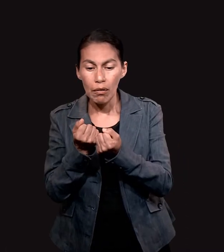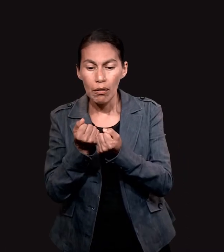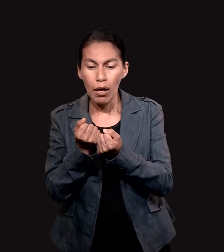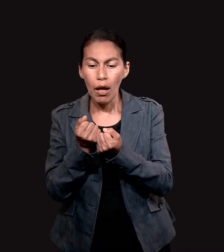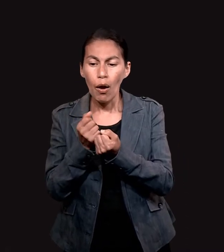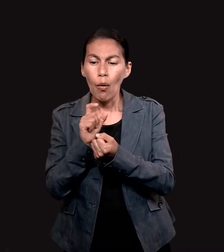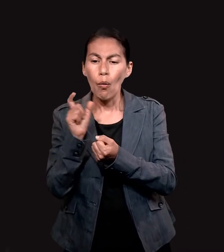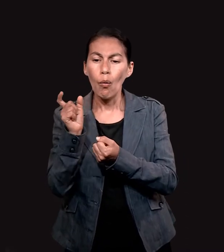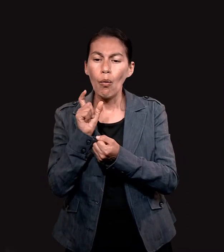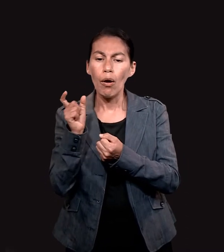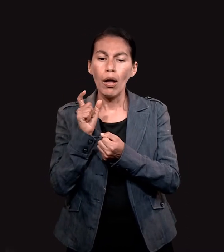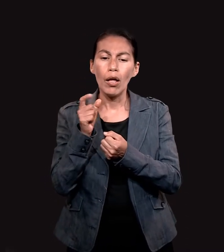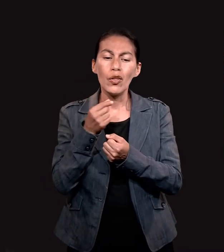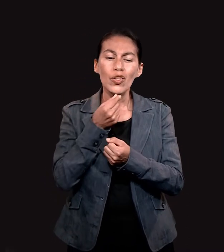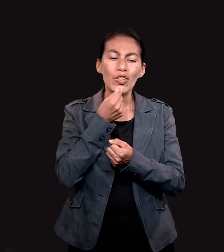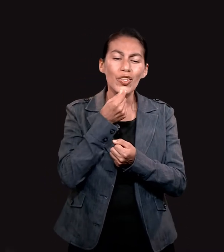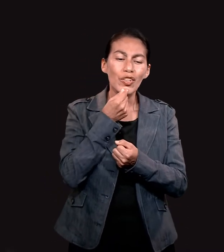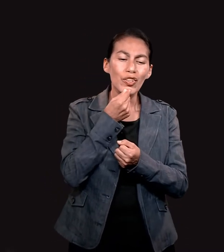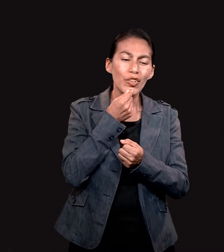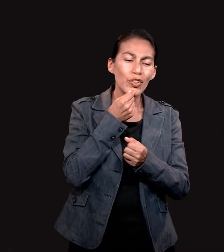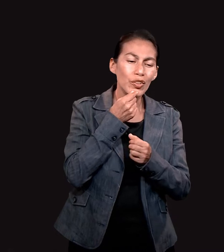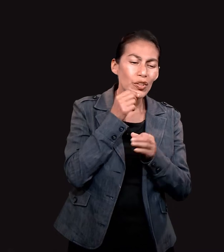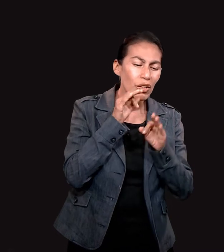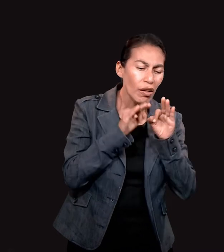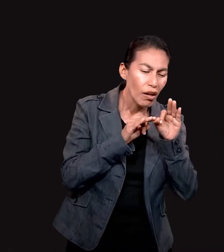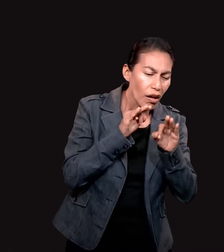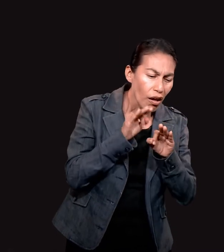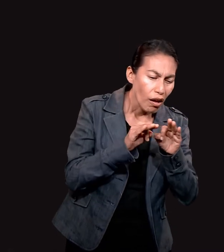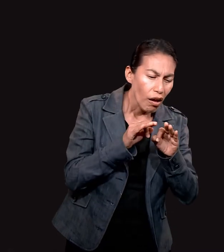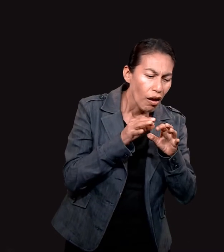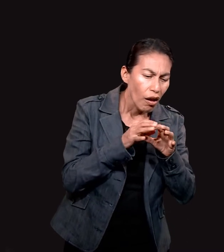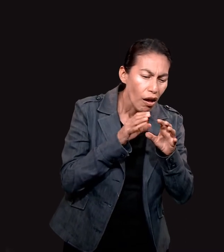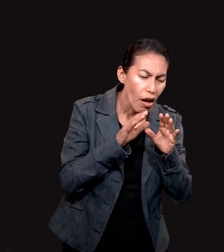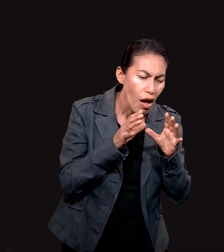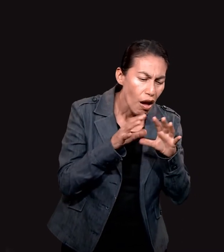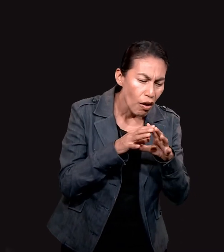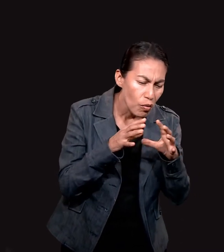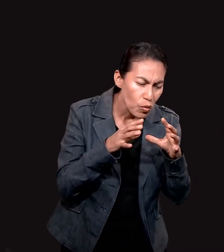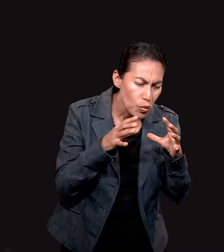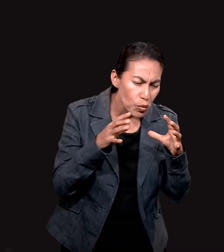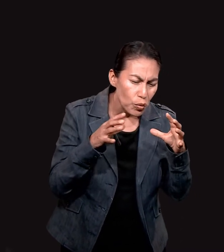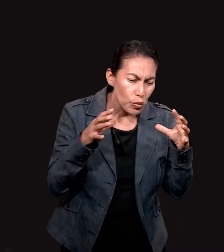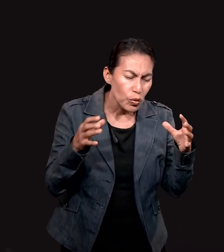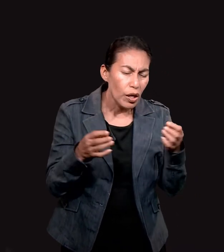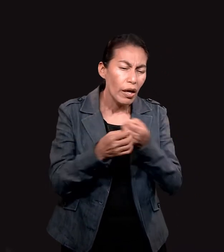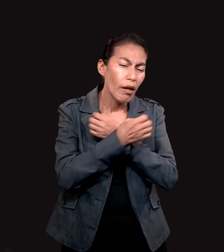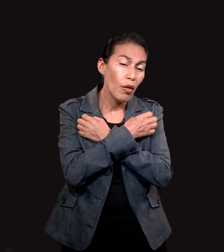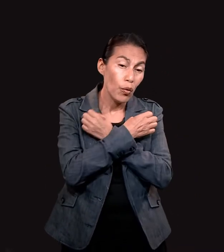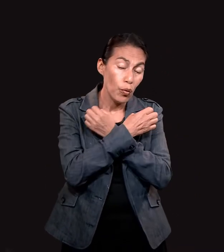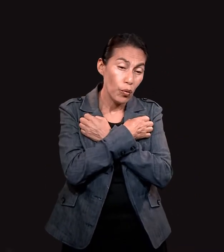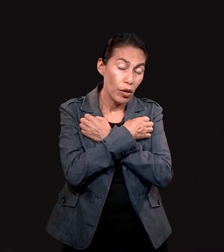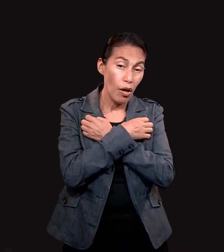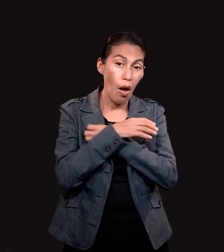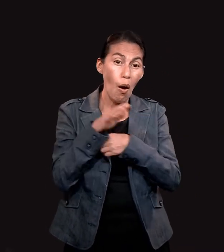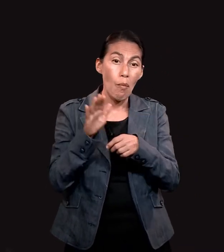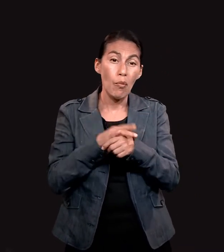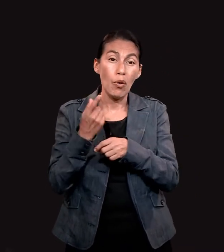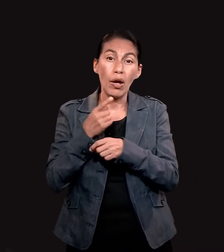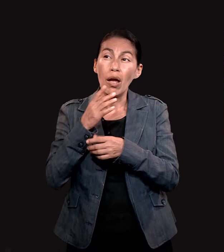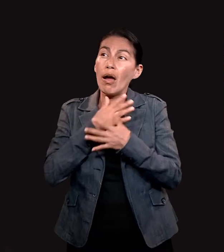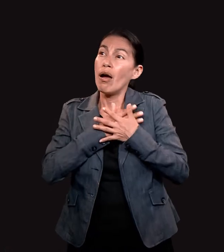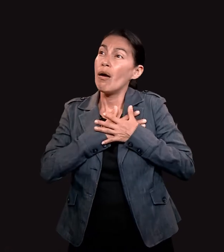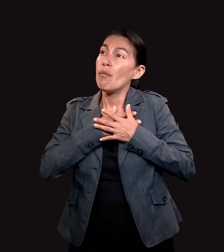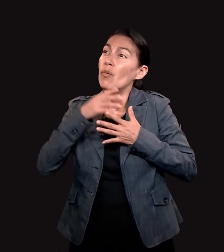hijos? Porque la mujer llega a desarrollar el amor tan hermoso de